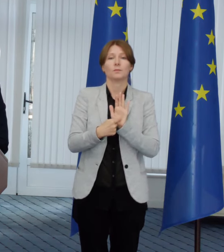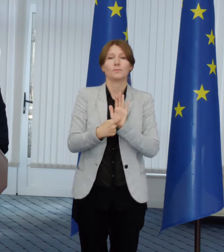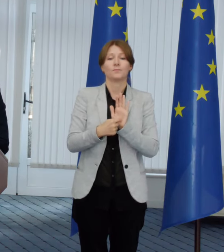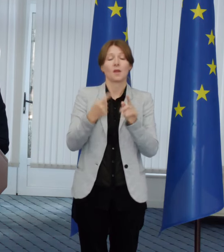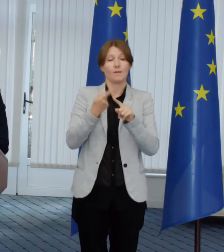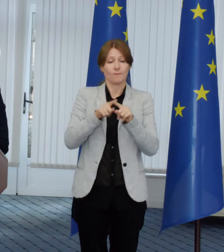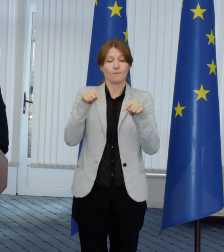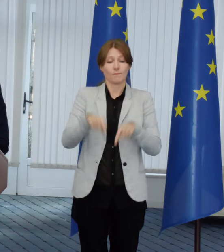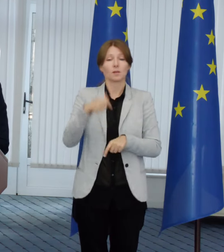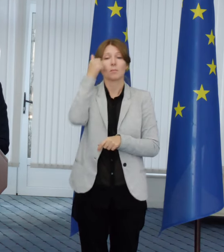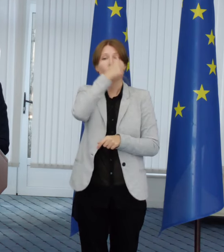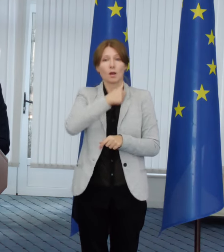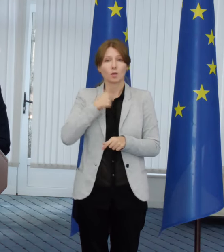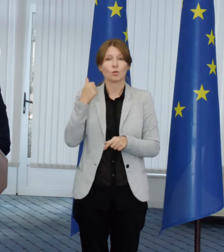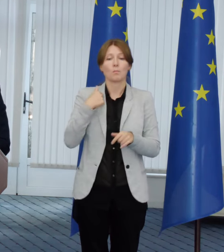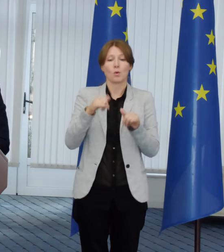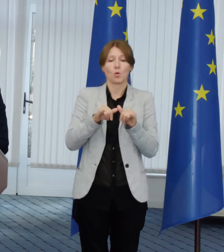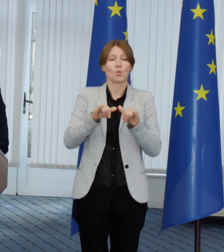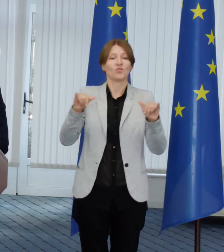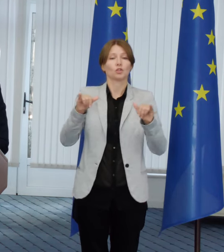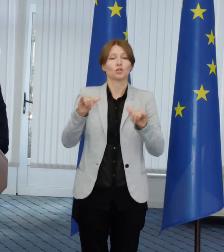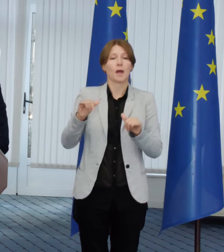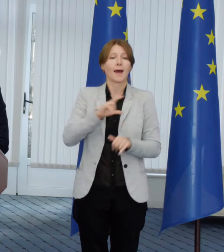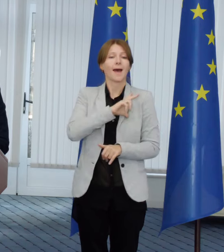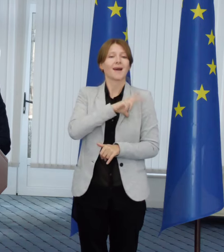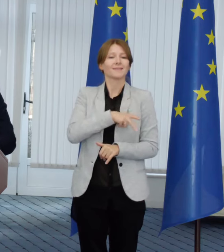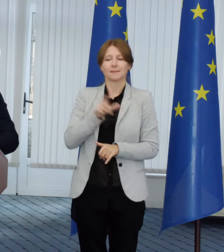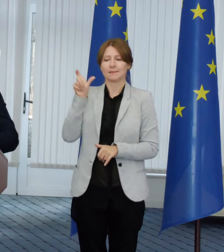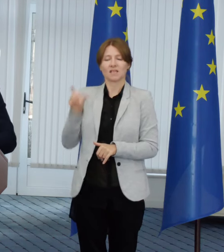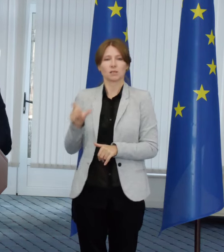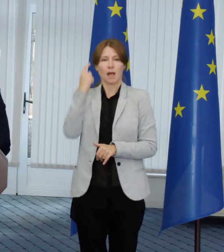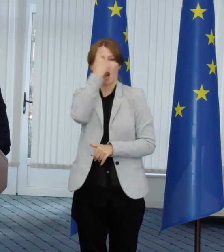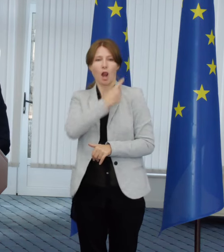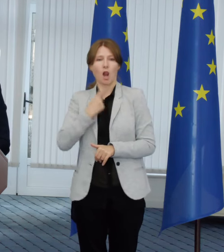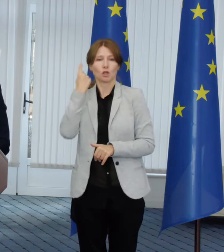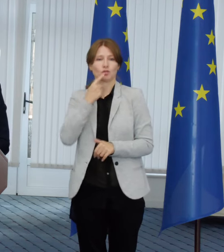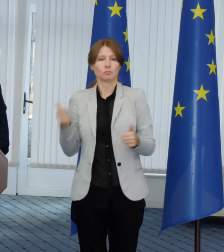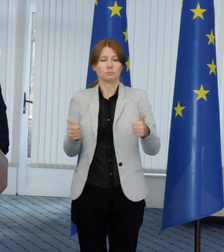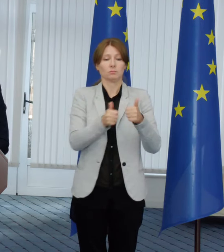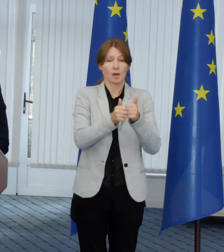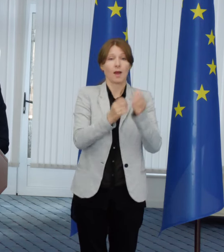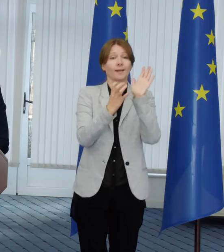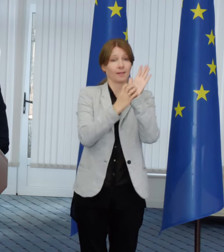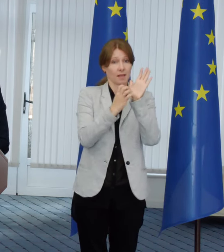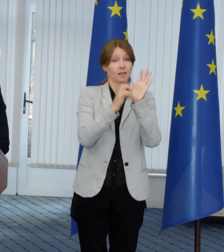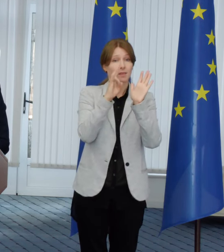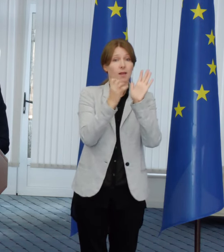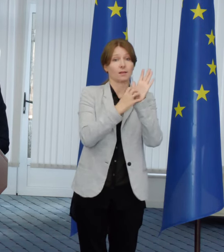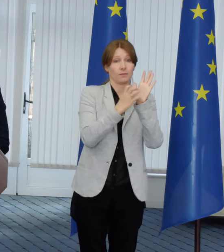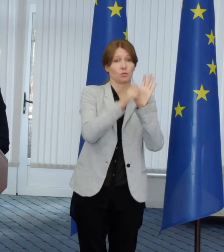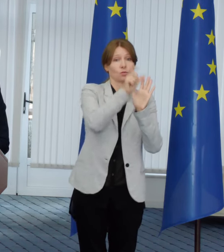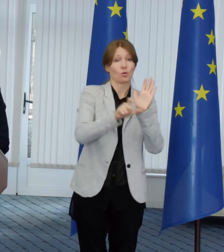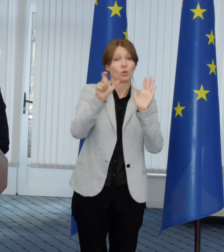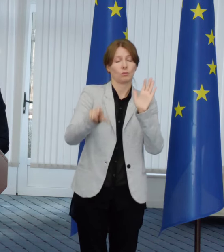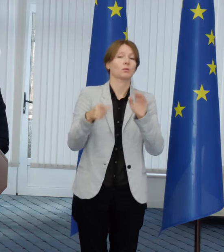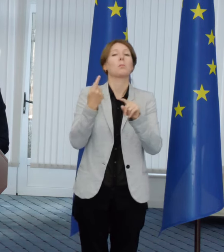în acest an am crescut numărul de asistenți personali în Republică cu 900. Deci, noi în acest an